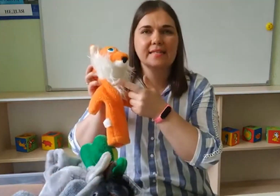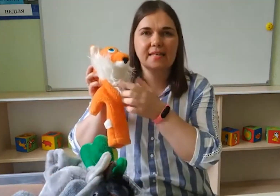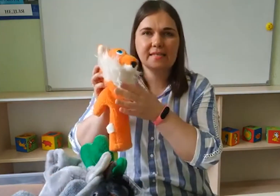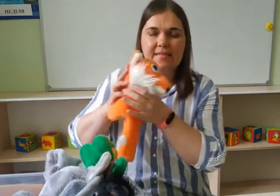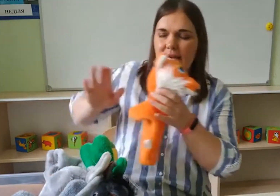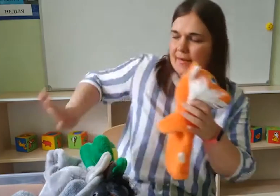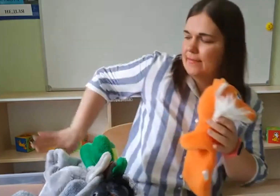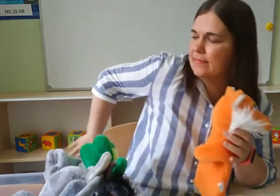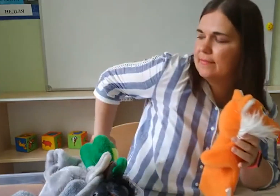Лисиця